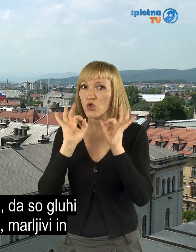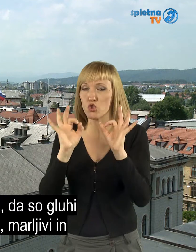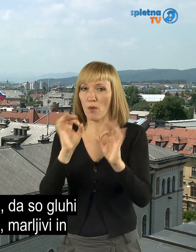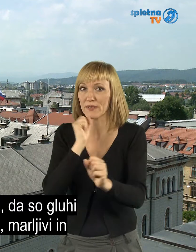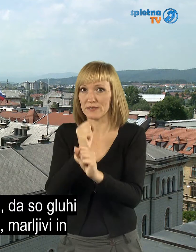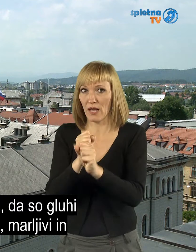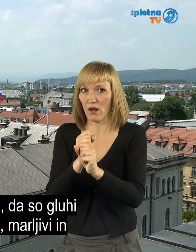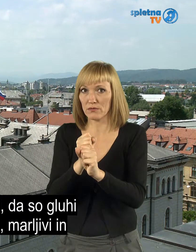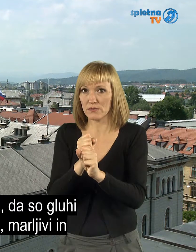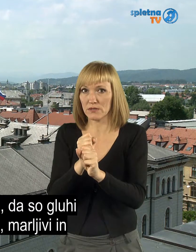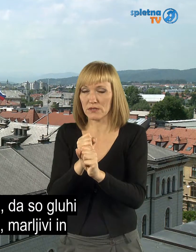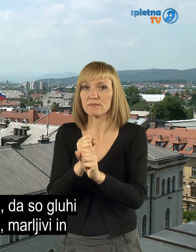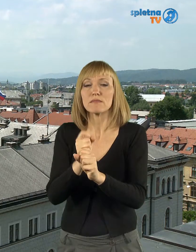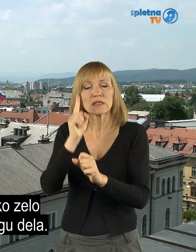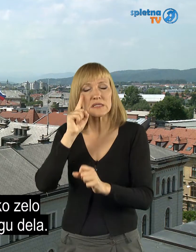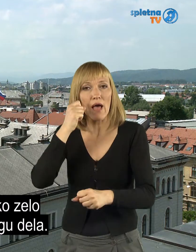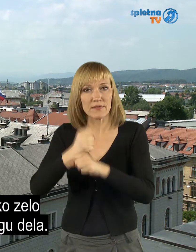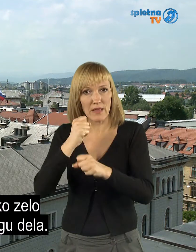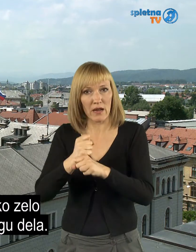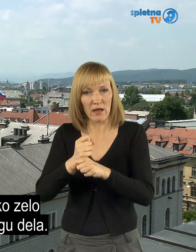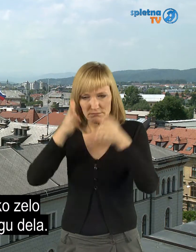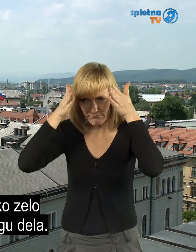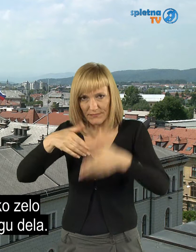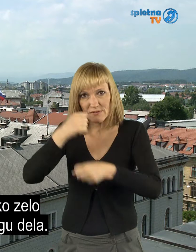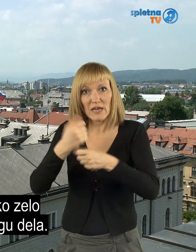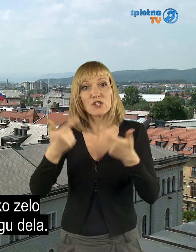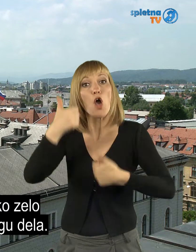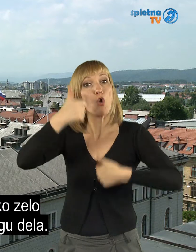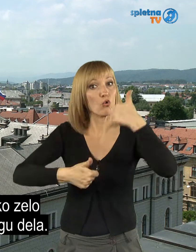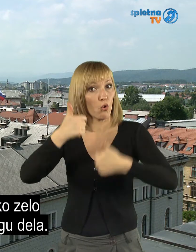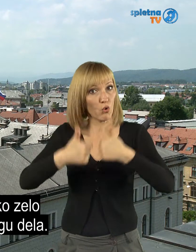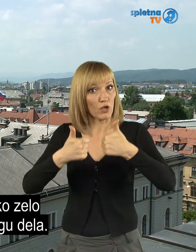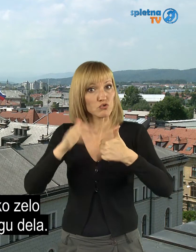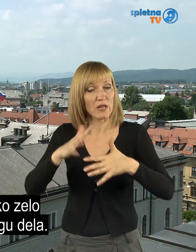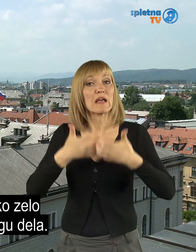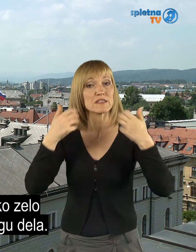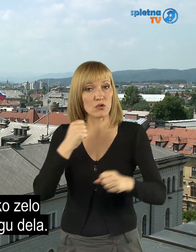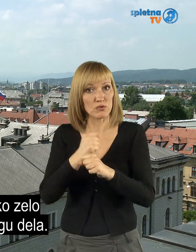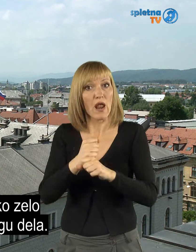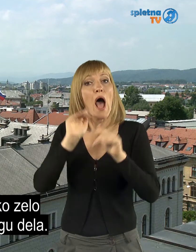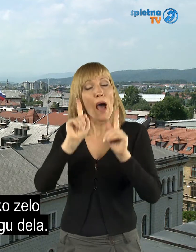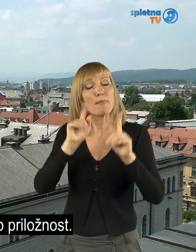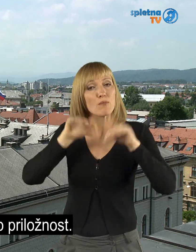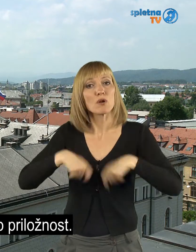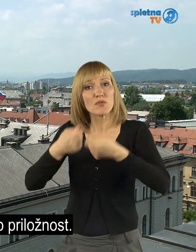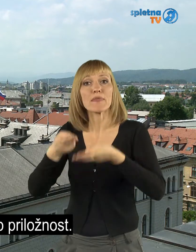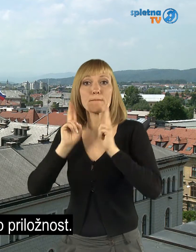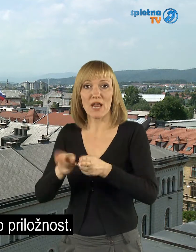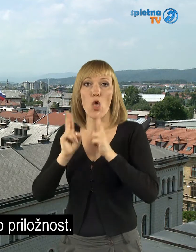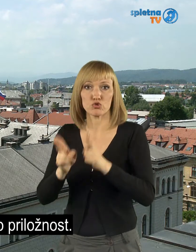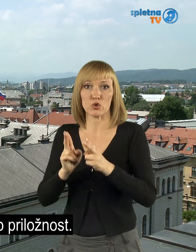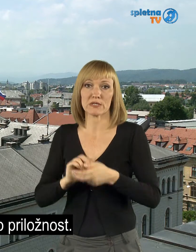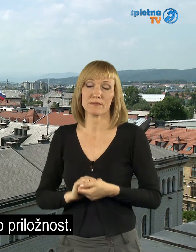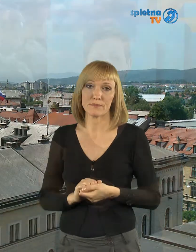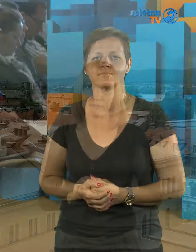dobri delavci, mrljivi in vestni in so lahko zelo konkurenčni na trgu dela. Le dati jim je potrebno